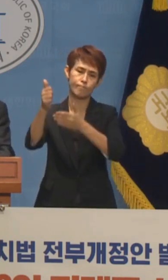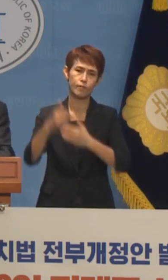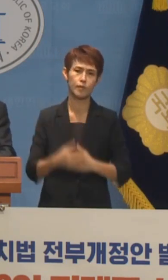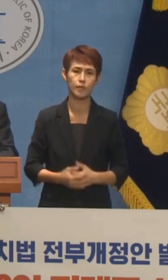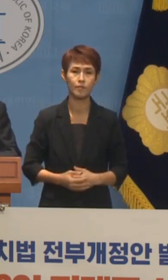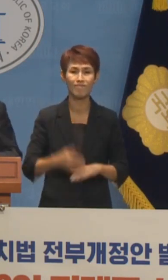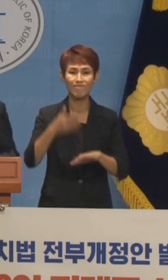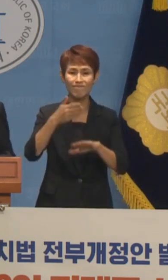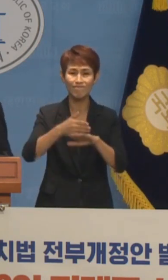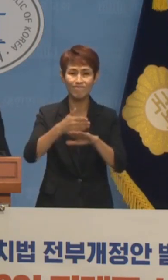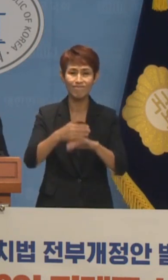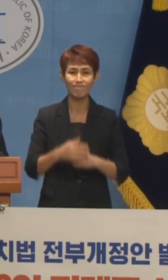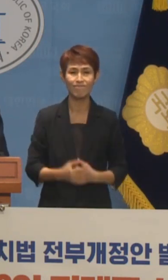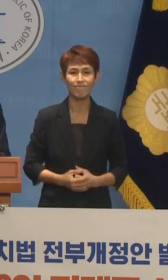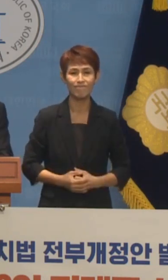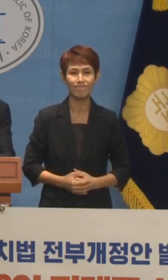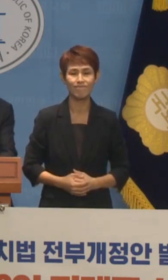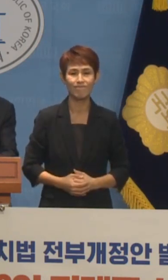감사합니다